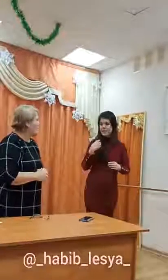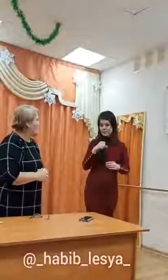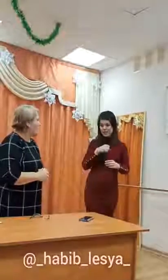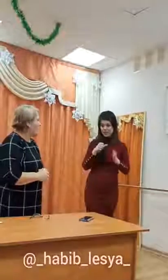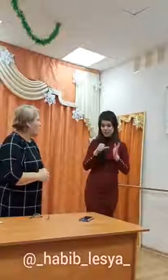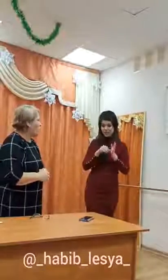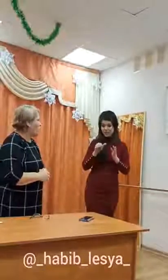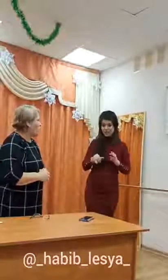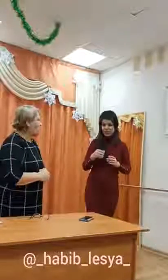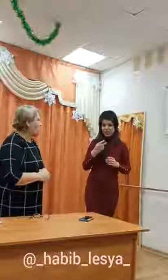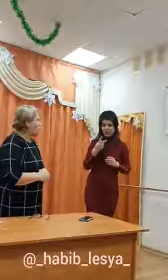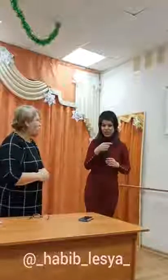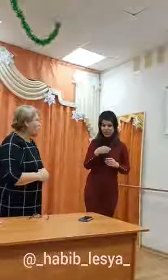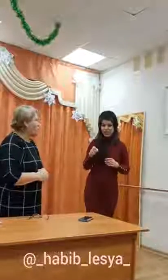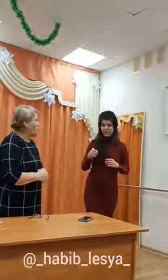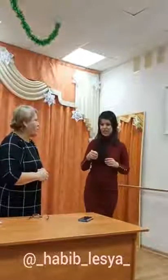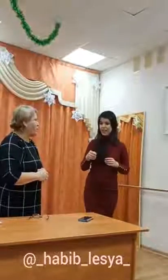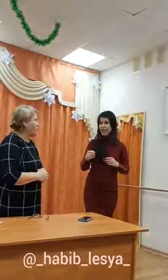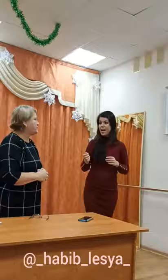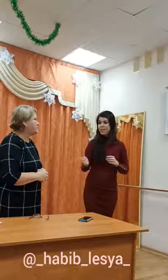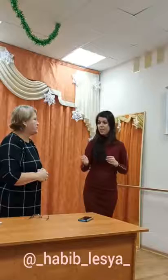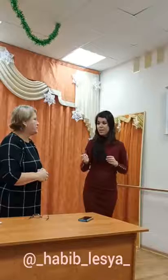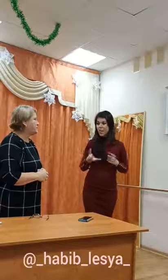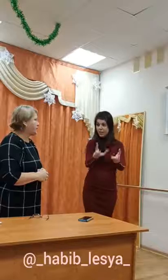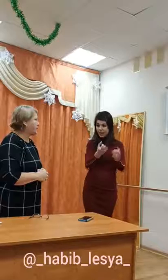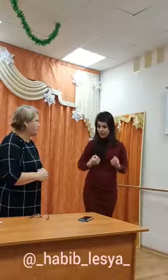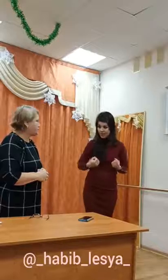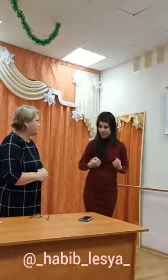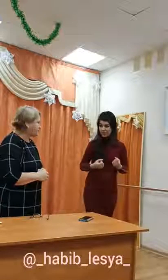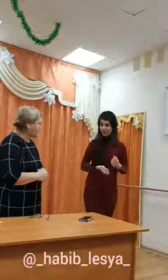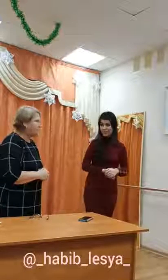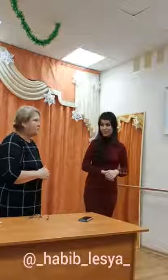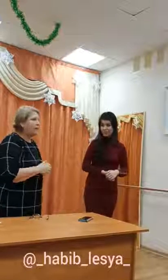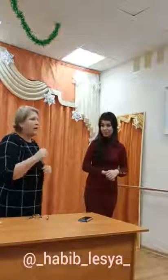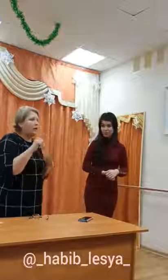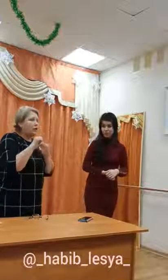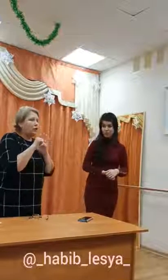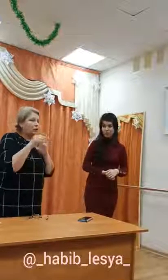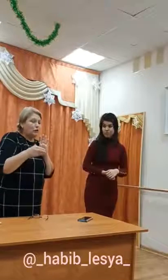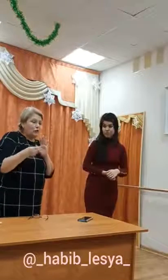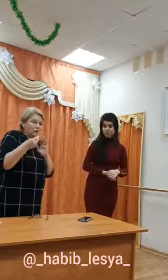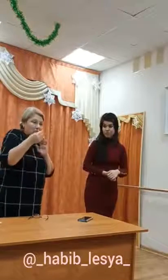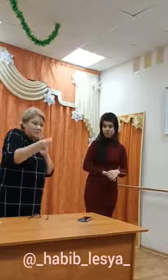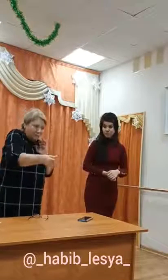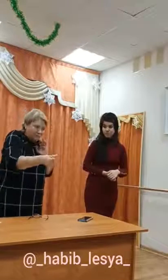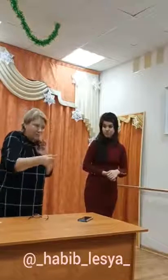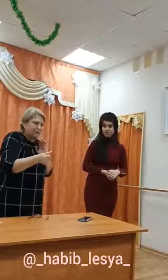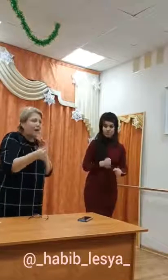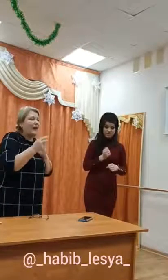свои 6 тысяч за 2 недели обратно получила.